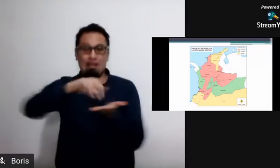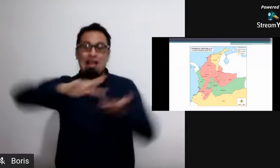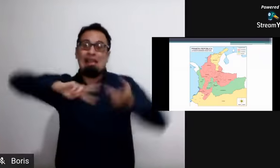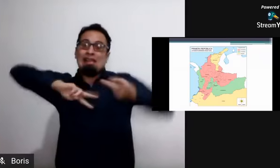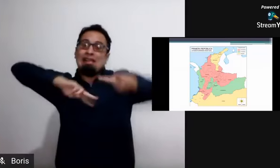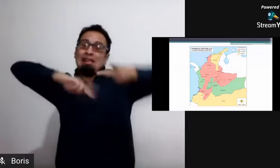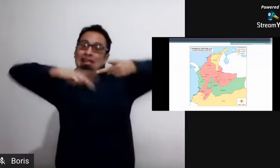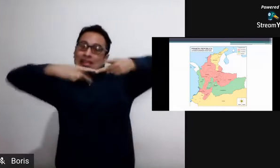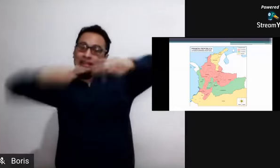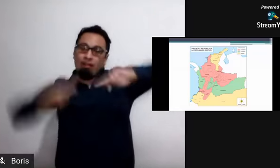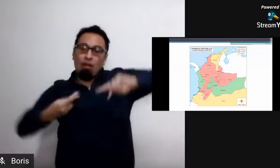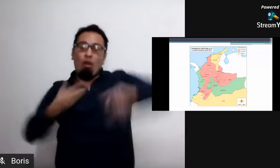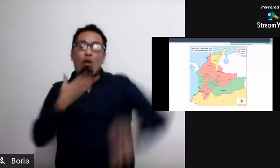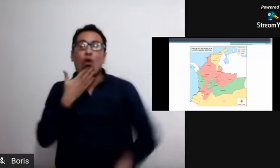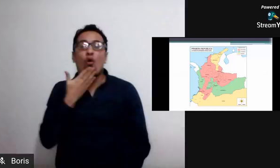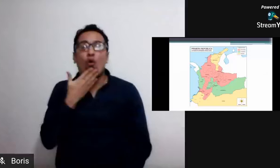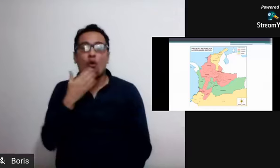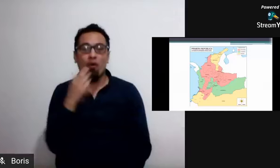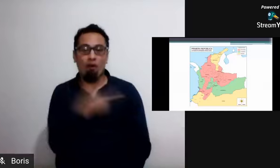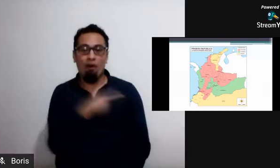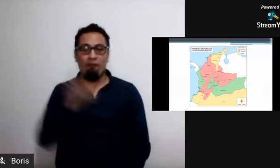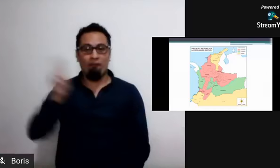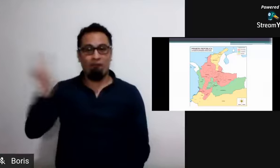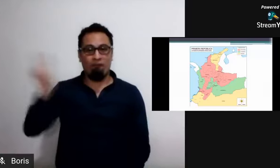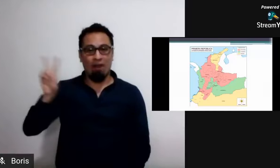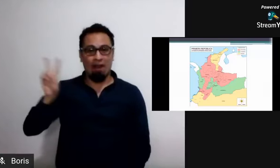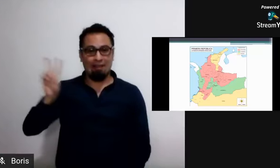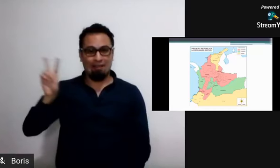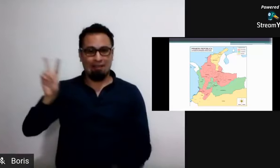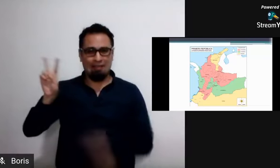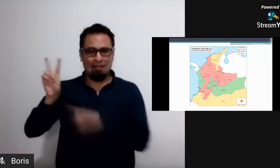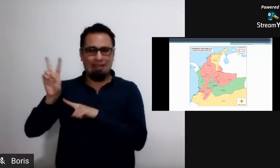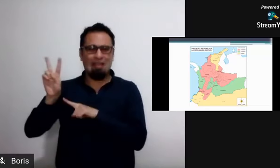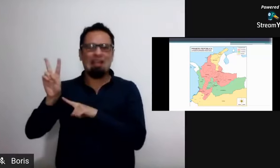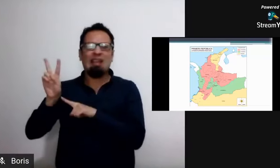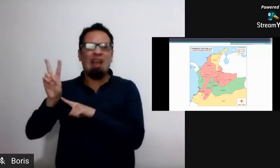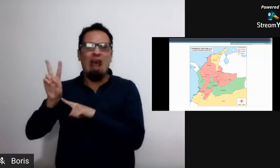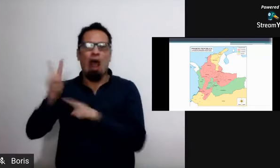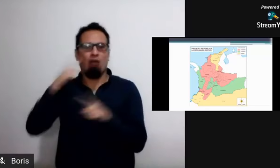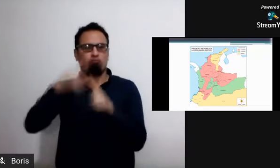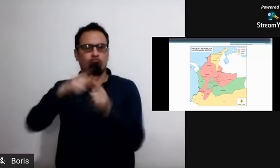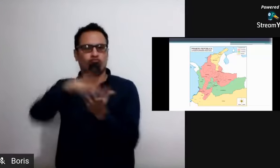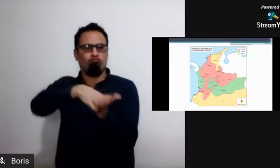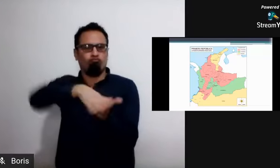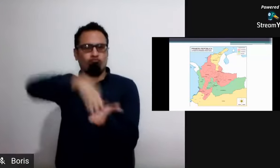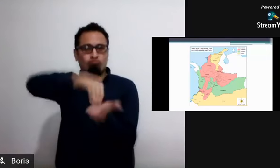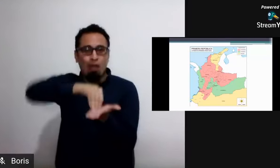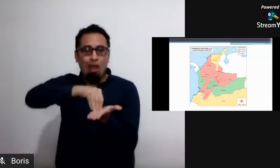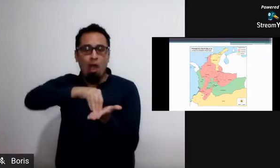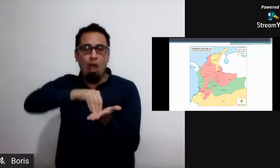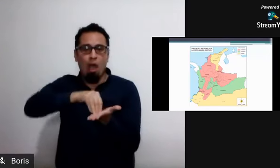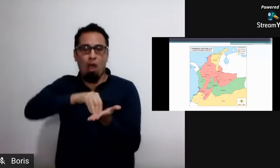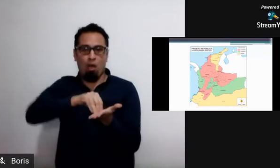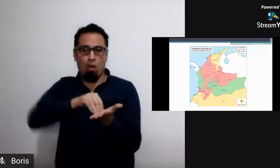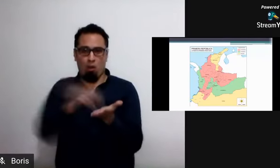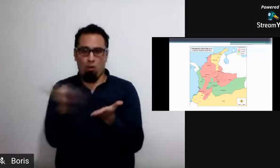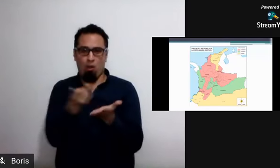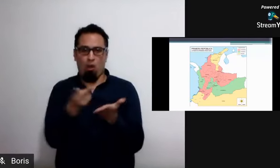hace relación específicamente a ese sistema de gobierno federalista. Sin embargo, la zona geográfica del mapa sombreada